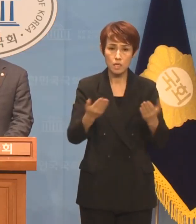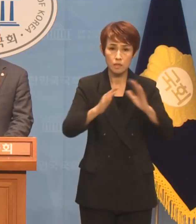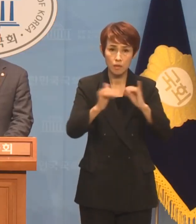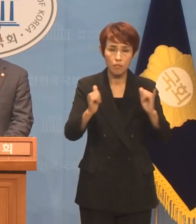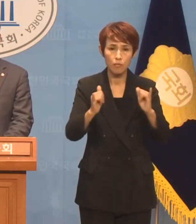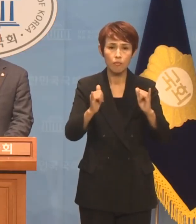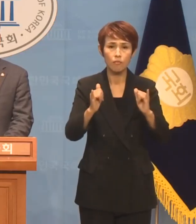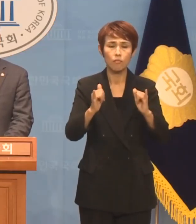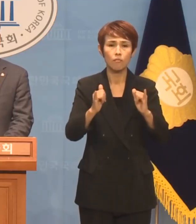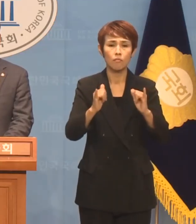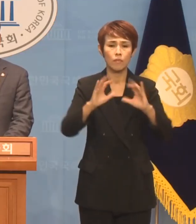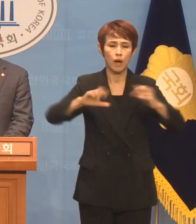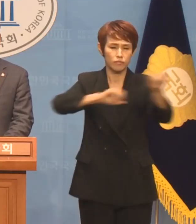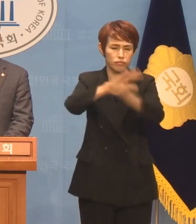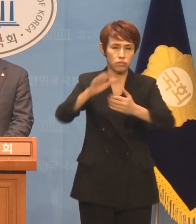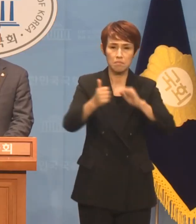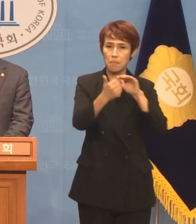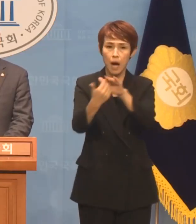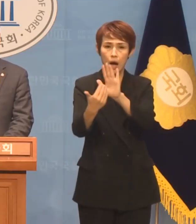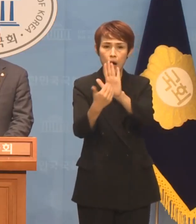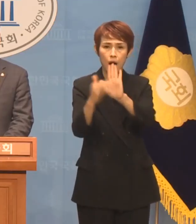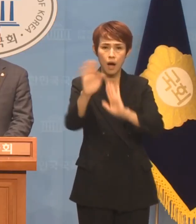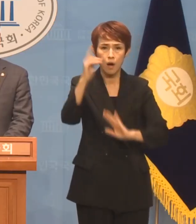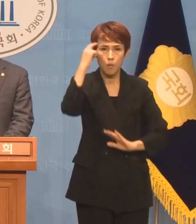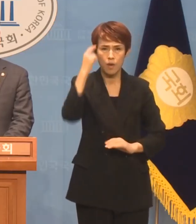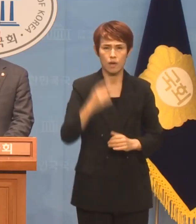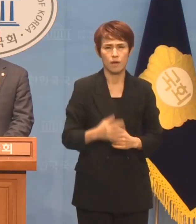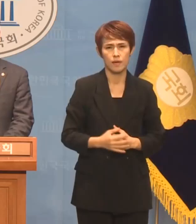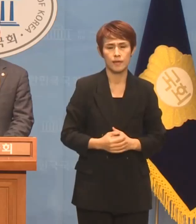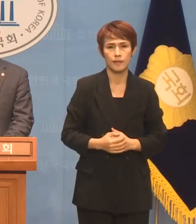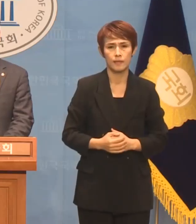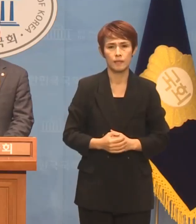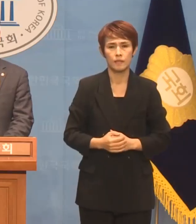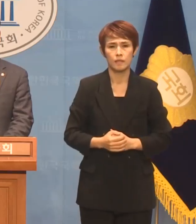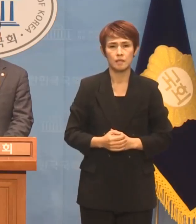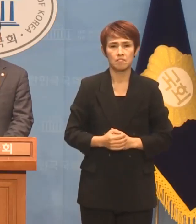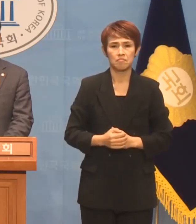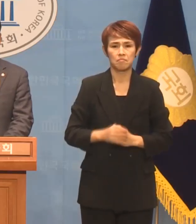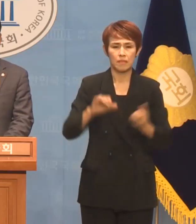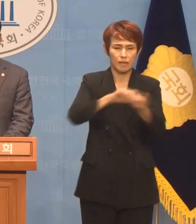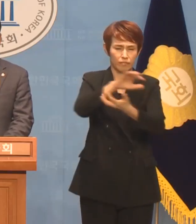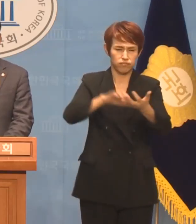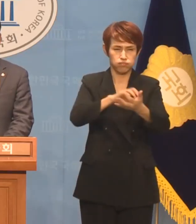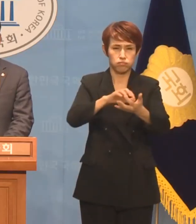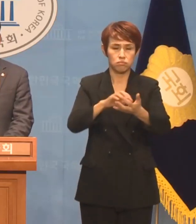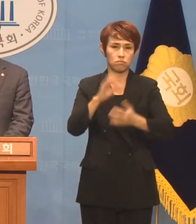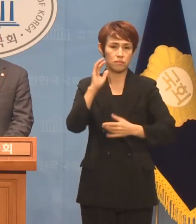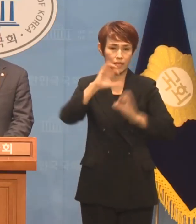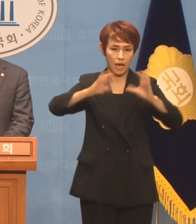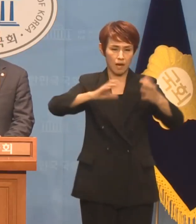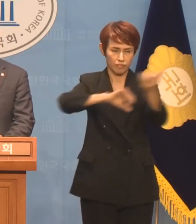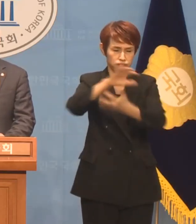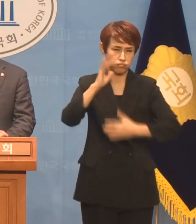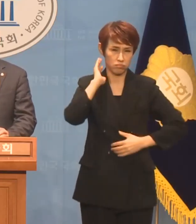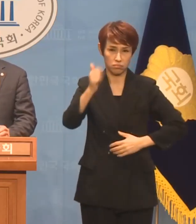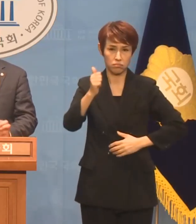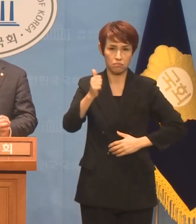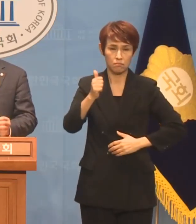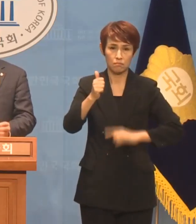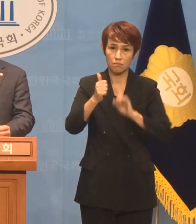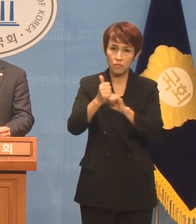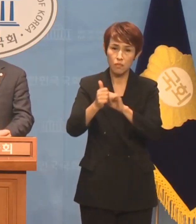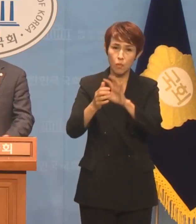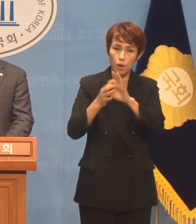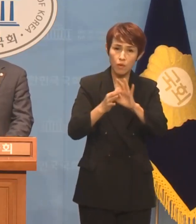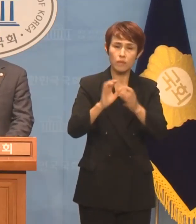왜 온몸으로 막지 않았습니까? 내란 수계에 순응하는 한덕수 권한대행이 할 말이 아닙니다.